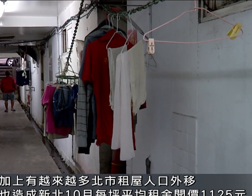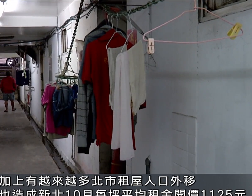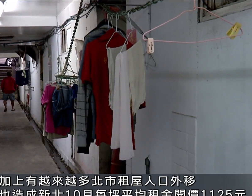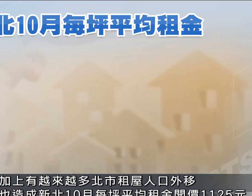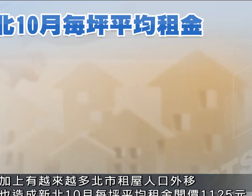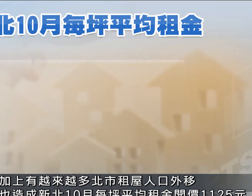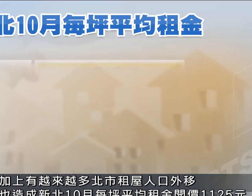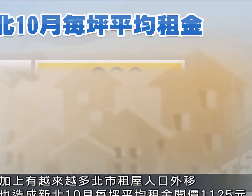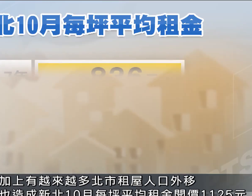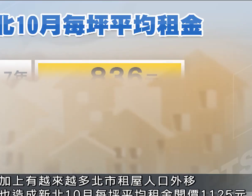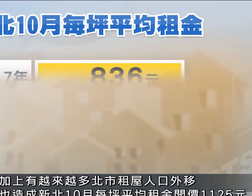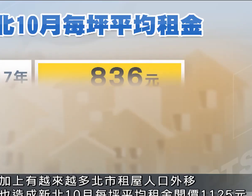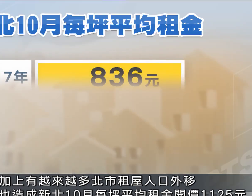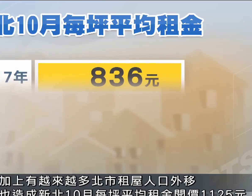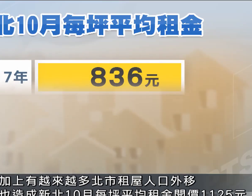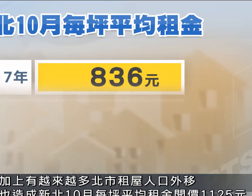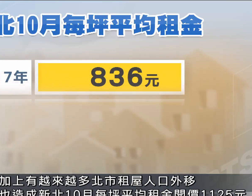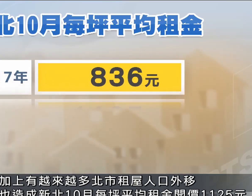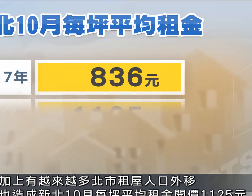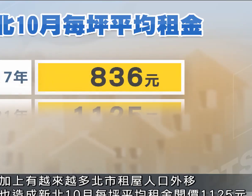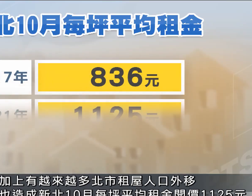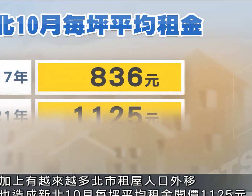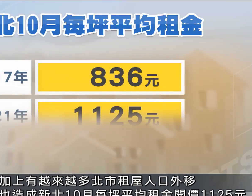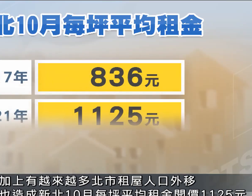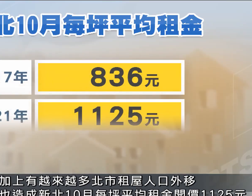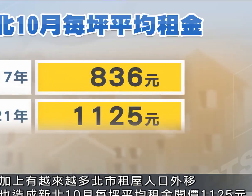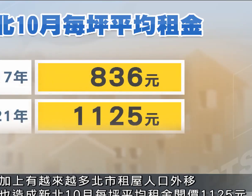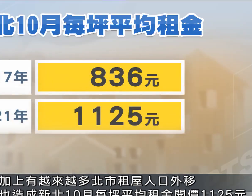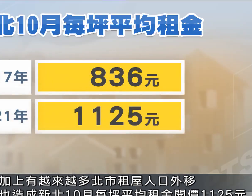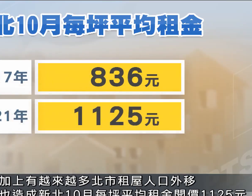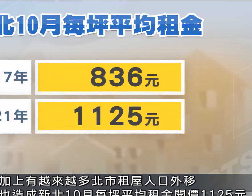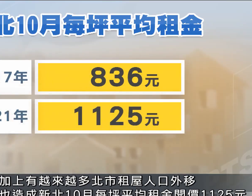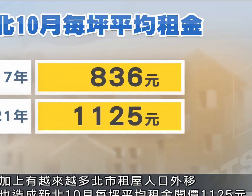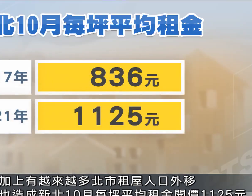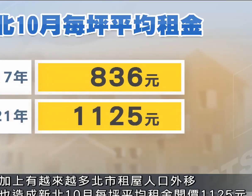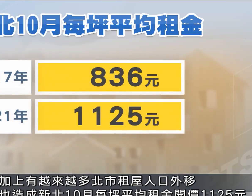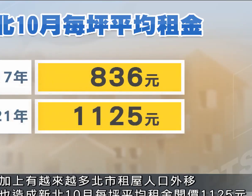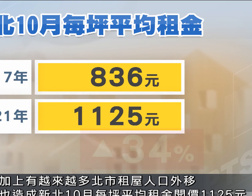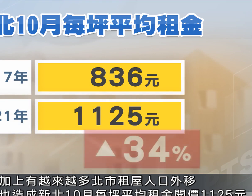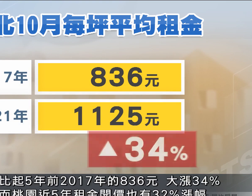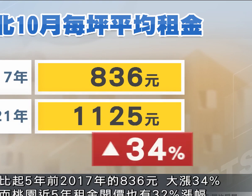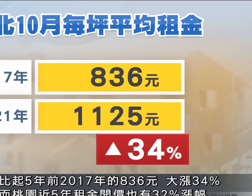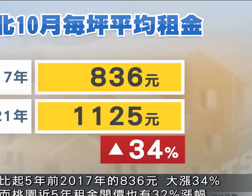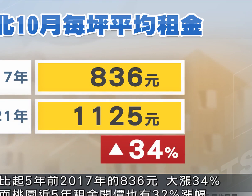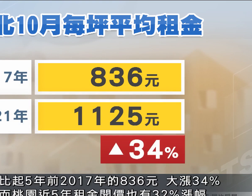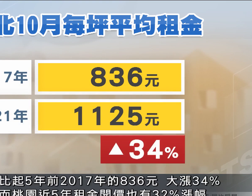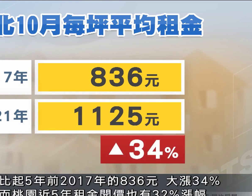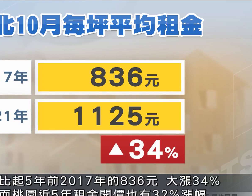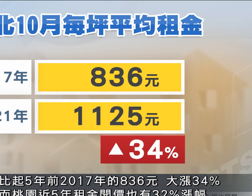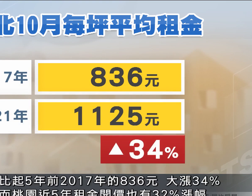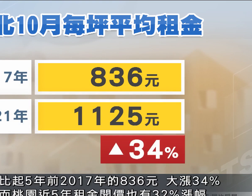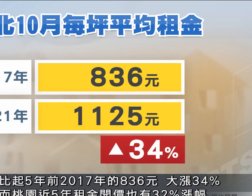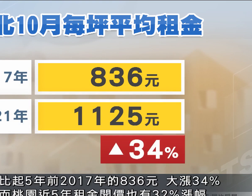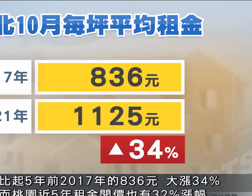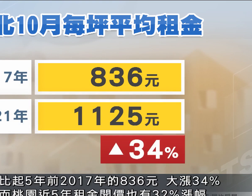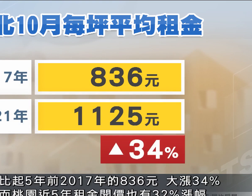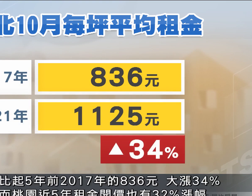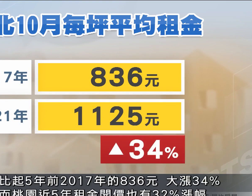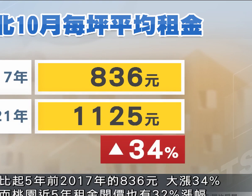移，也造成新北10月每坪的平均租金开价1125元，比起5年前2017年的